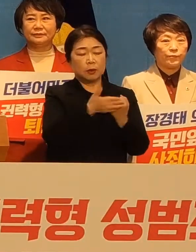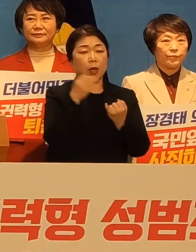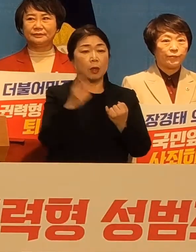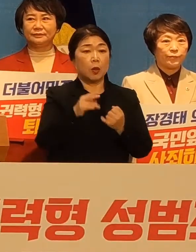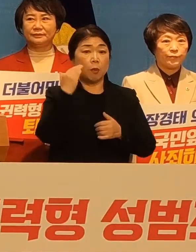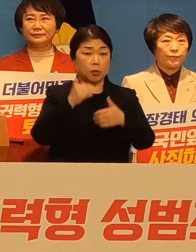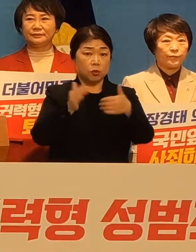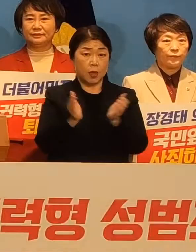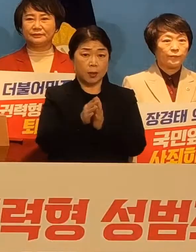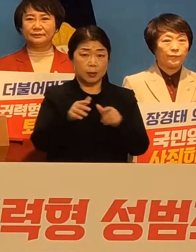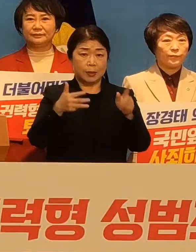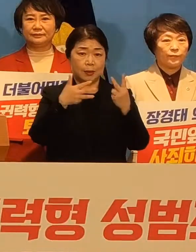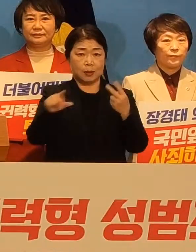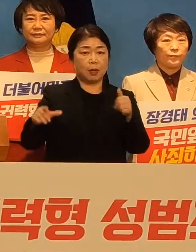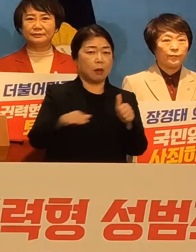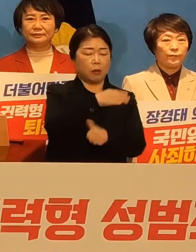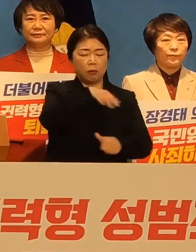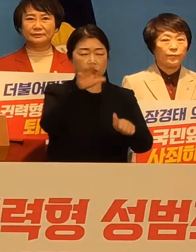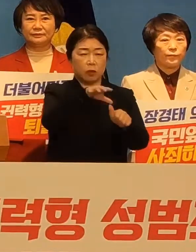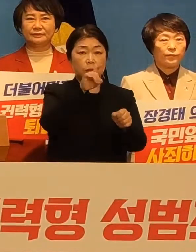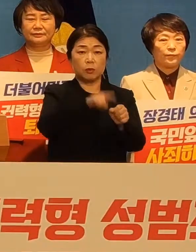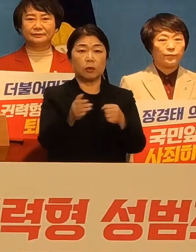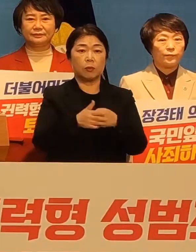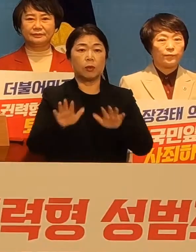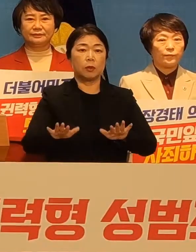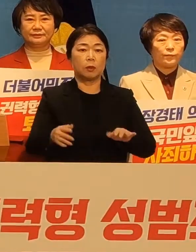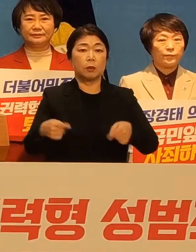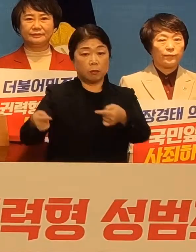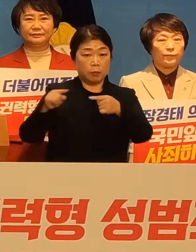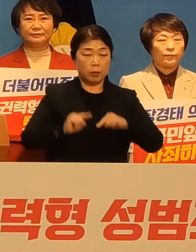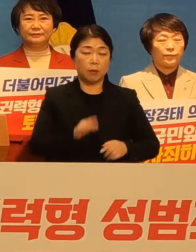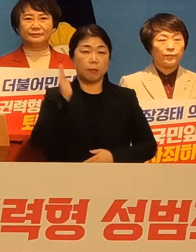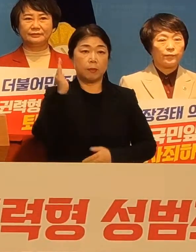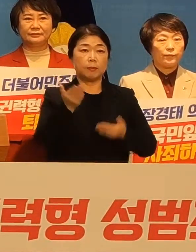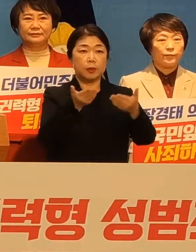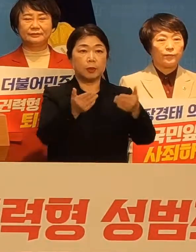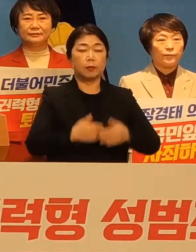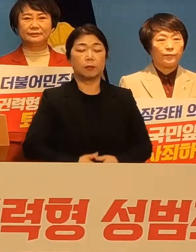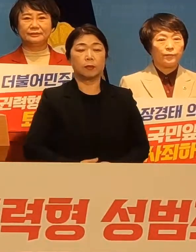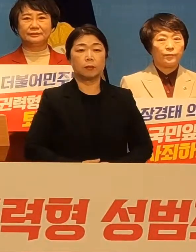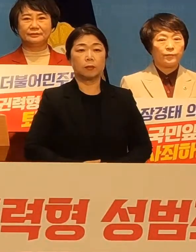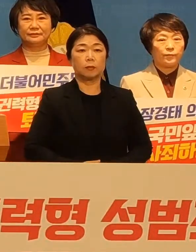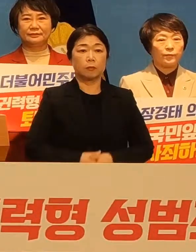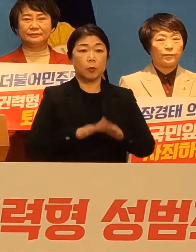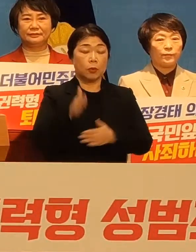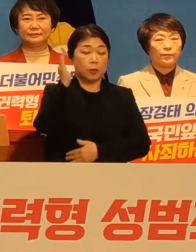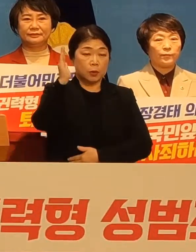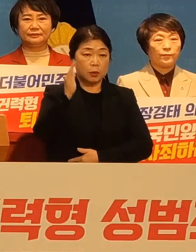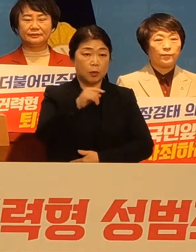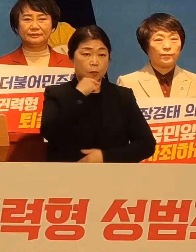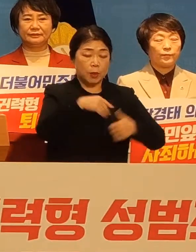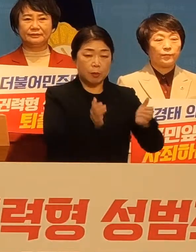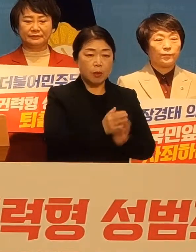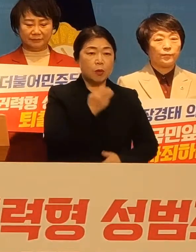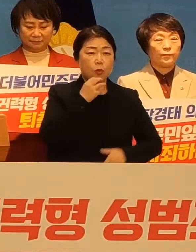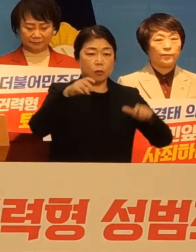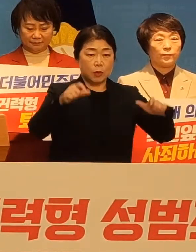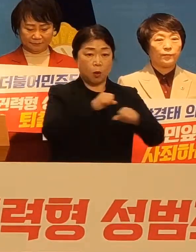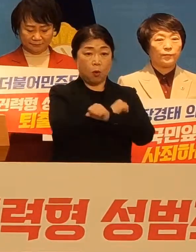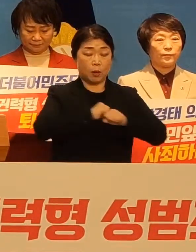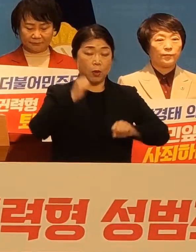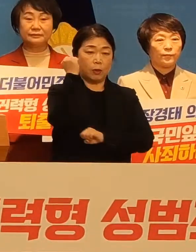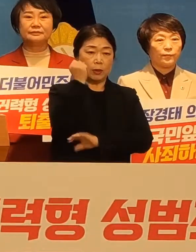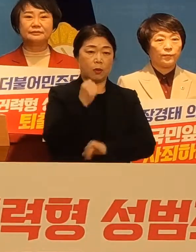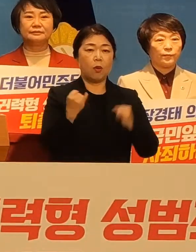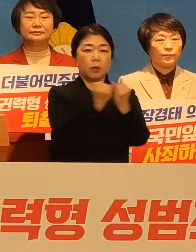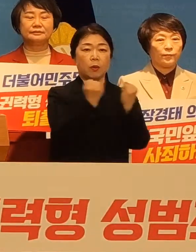2차 가해를 규탄하기 위해 기자회견을 열게 됐습니다. 오늘 기자회견은 국민의힘 서울시 광역기초